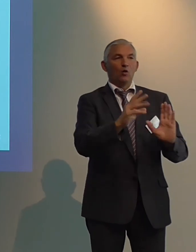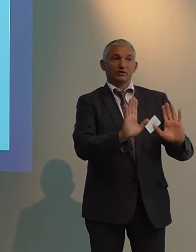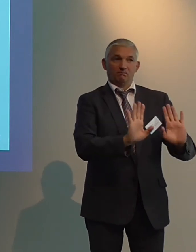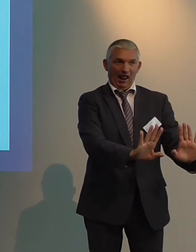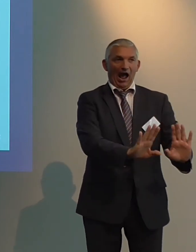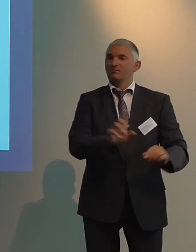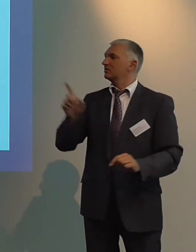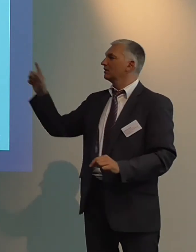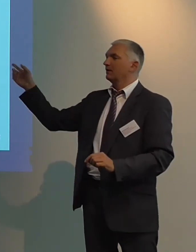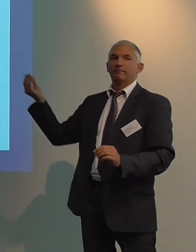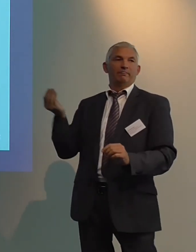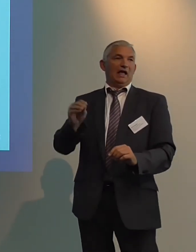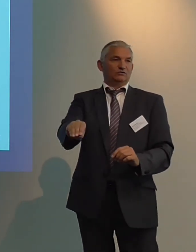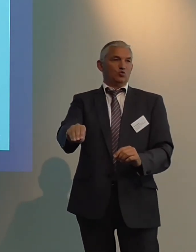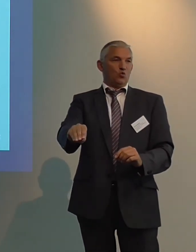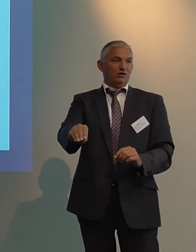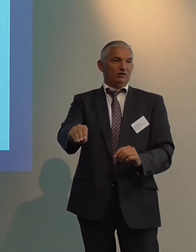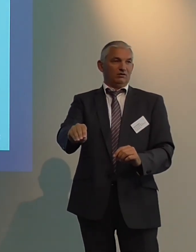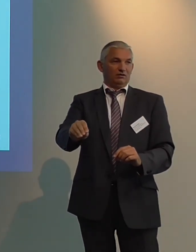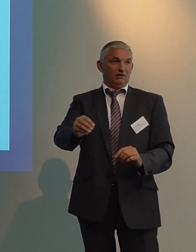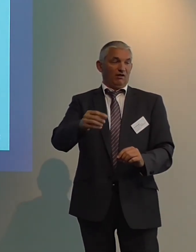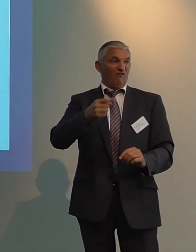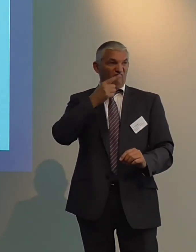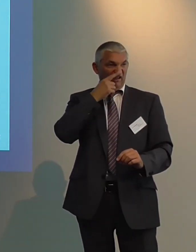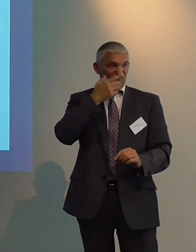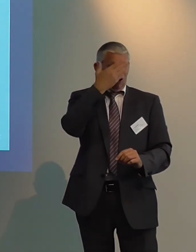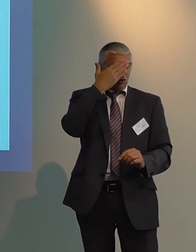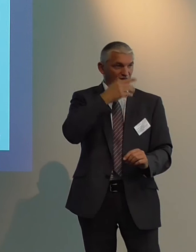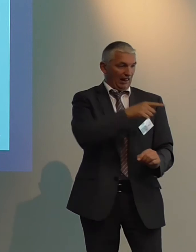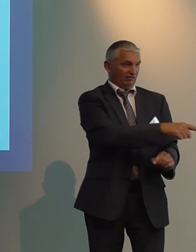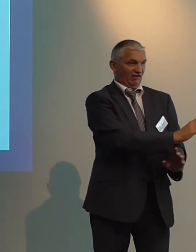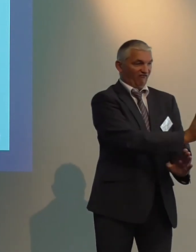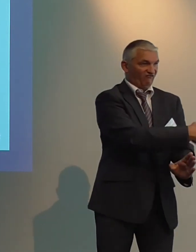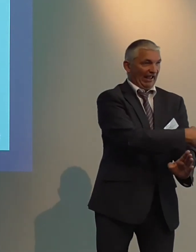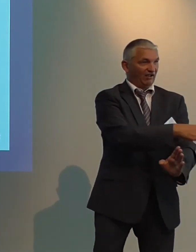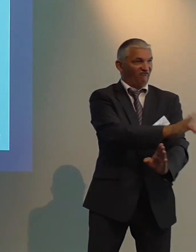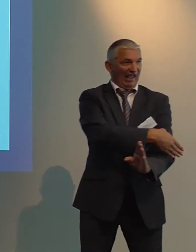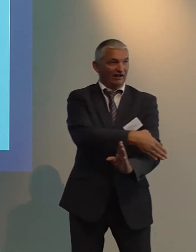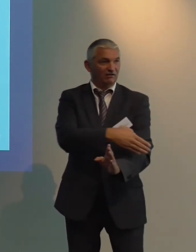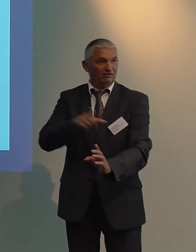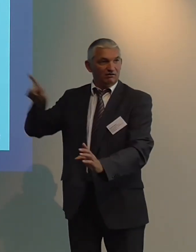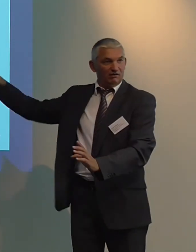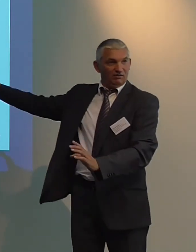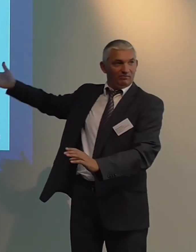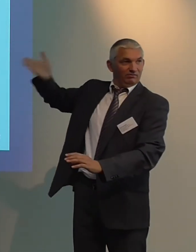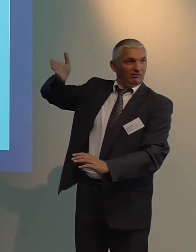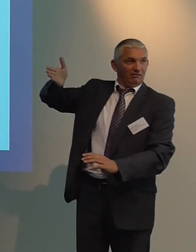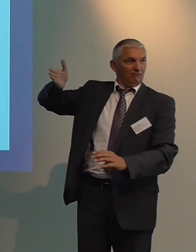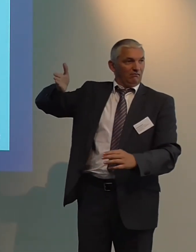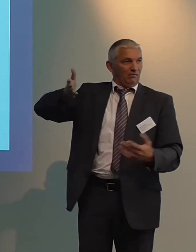sollte wirklich bestehen bleiben und auch die Untertitel. Und das kann man eben entsprechend zuschalten im HBB-TV. Wenn das wegfällt und man hat nur